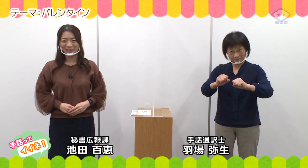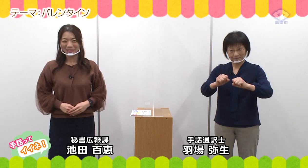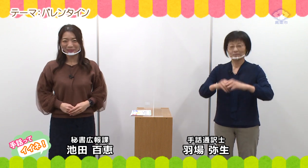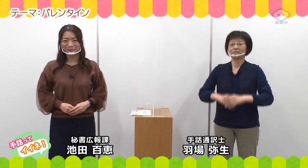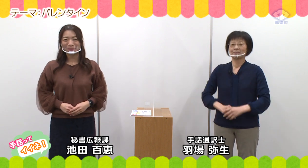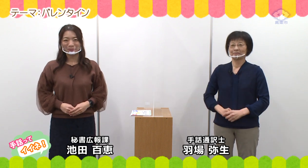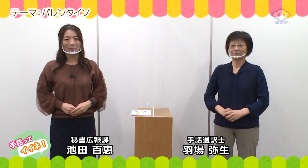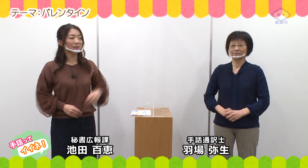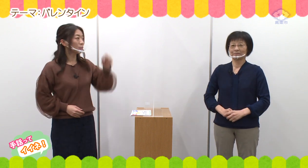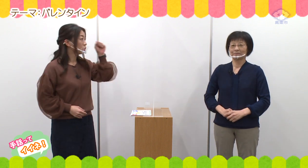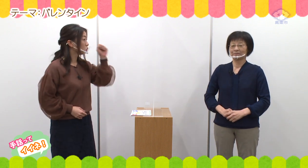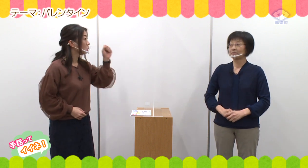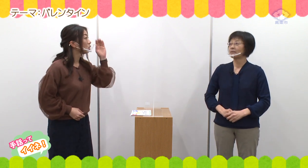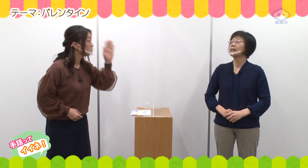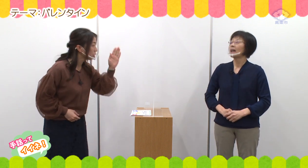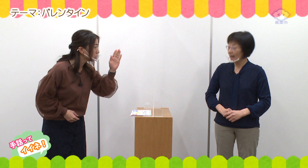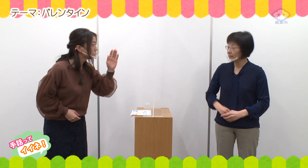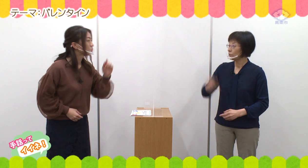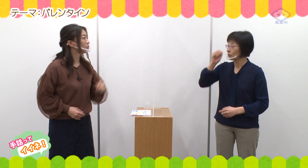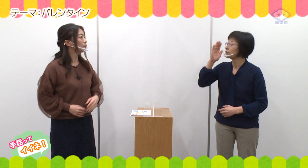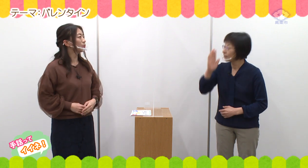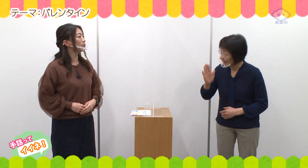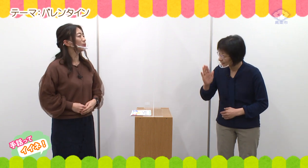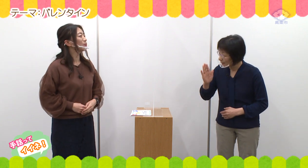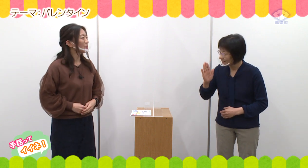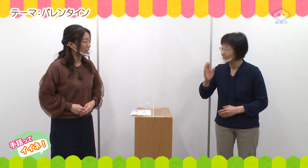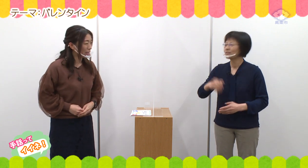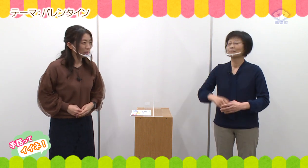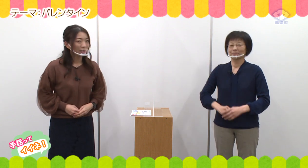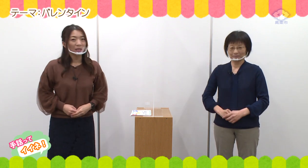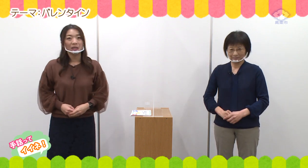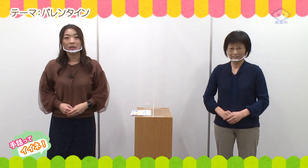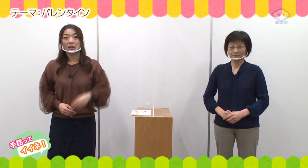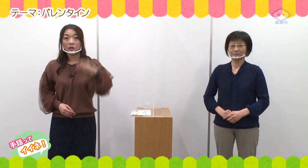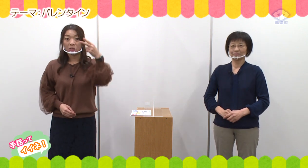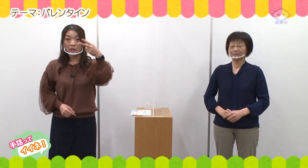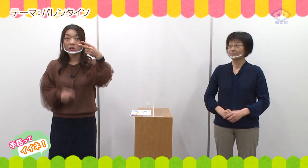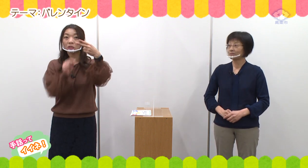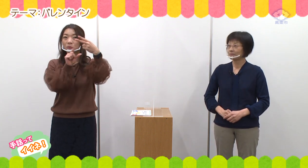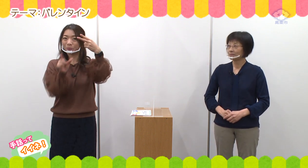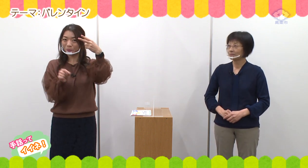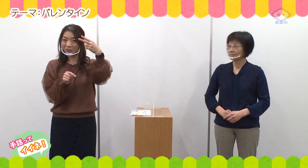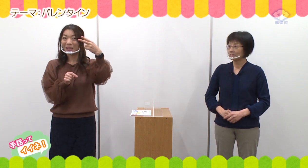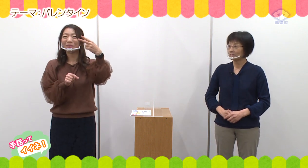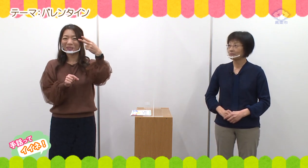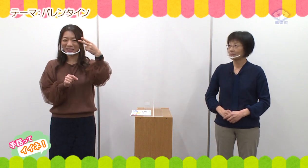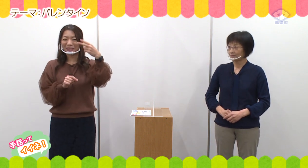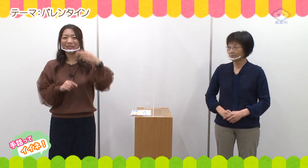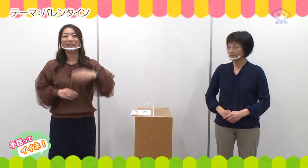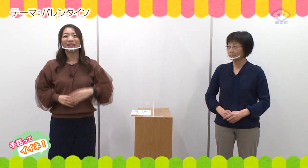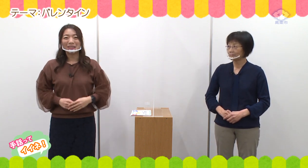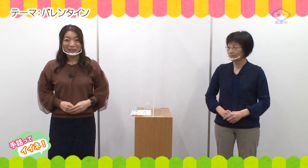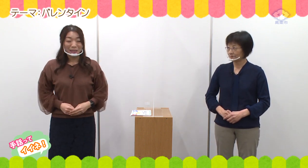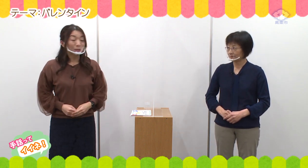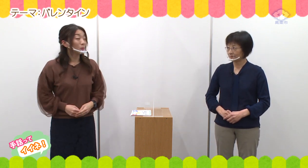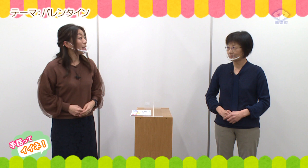。幅さん、よろしくお願いします。 はい、よろしくお願いします。 はい、2月になりました。2月といえ